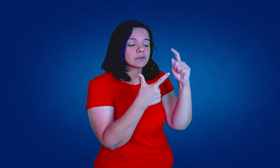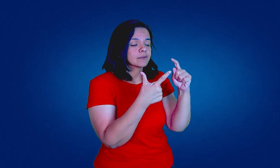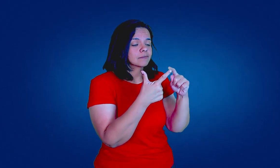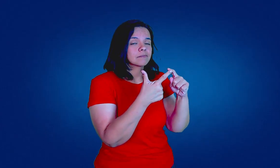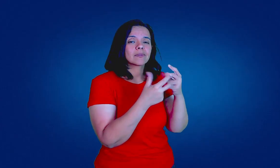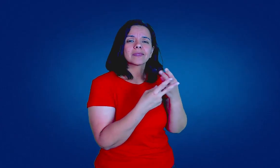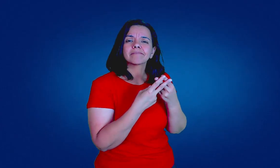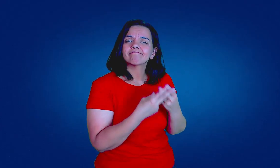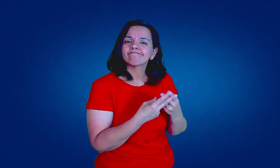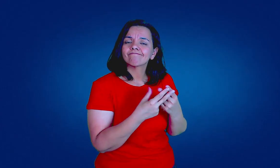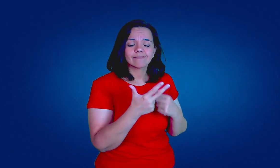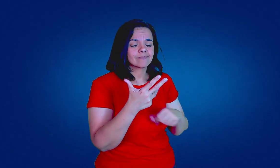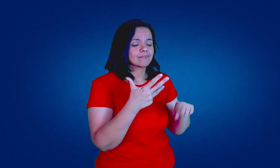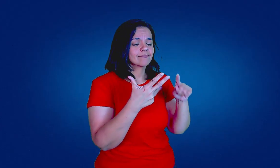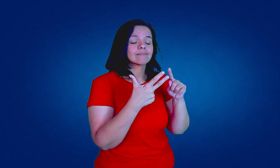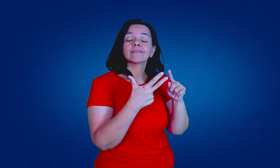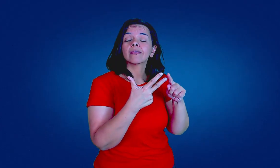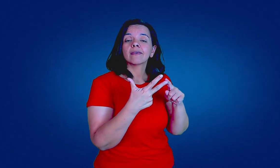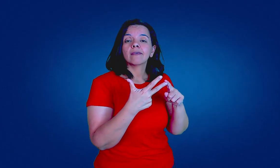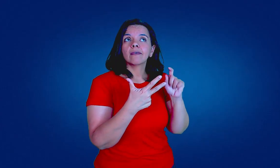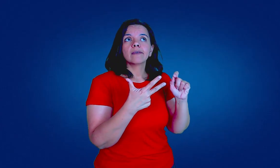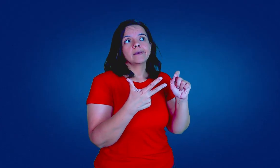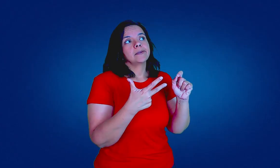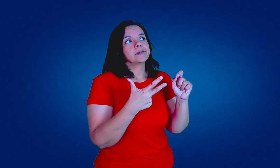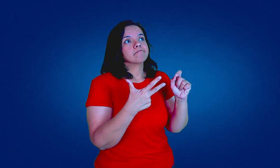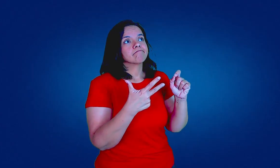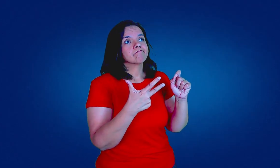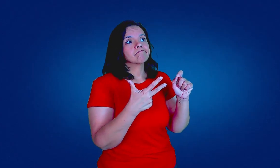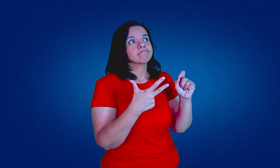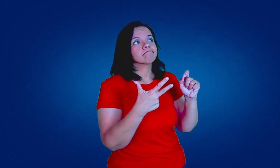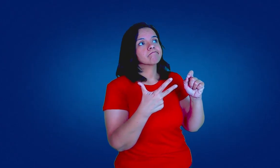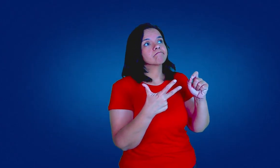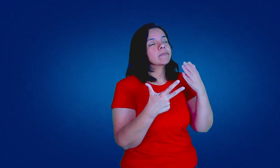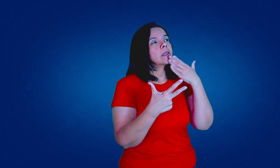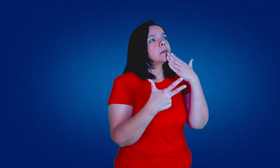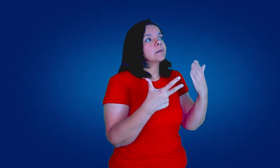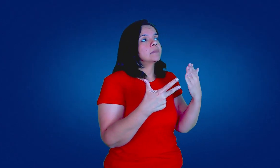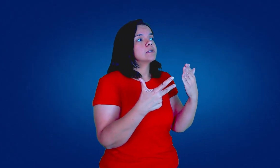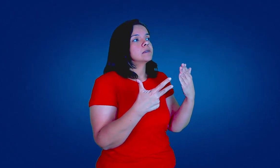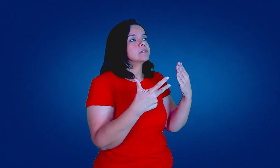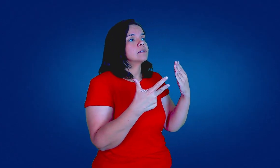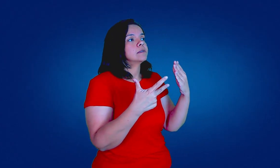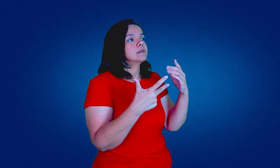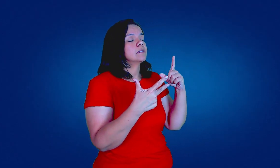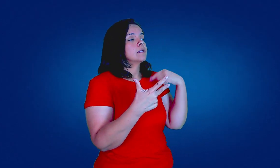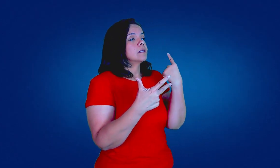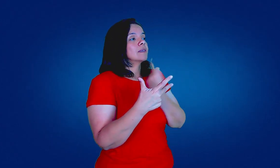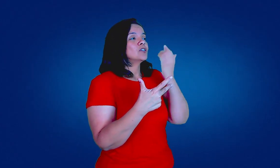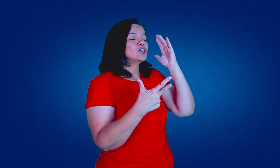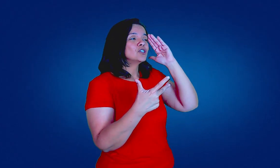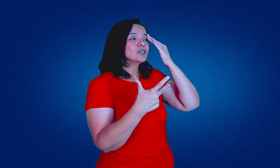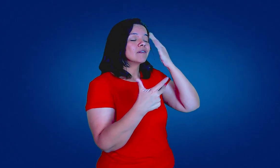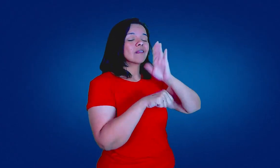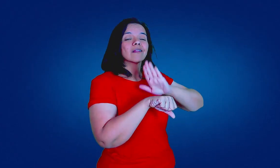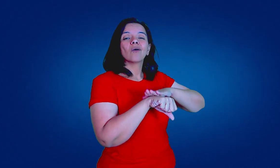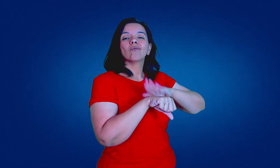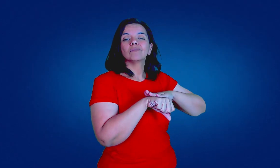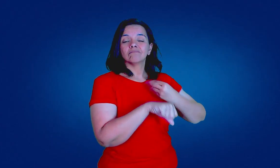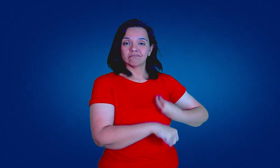Senhor e pedirmos sabedoria, paciência. Podemos pedir para que a